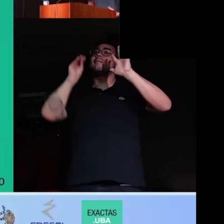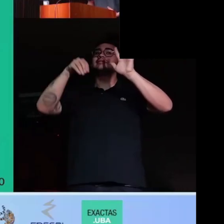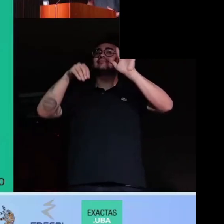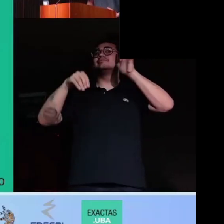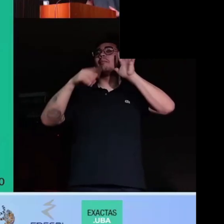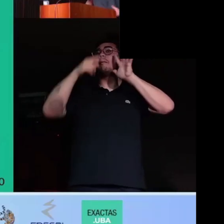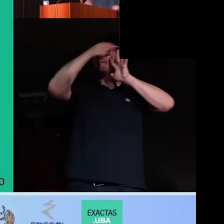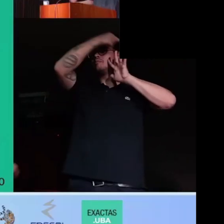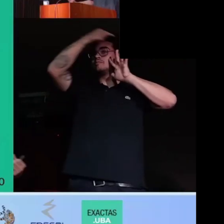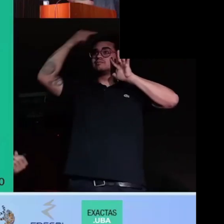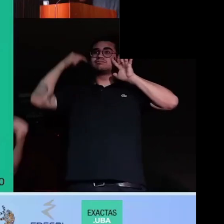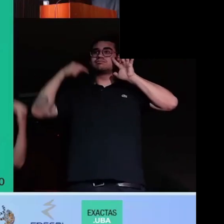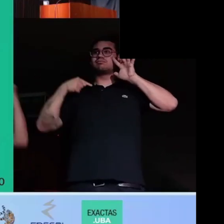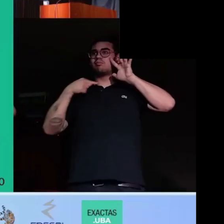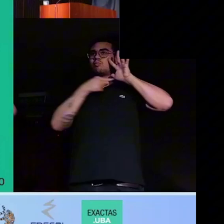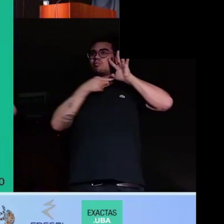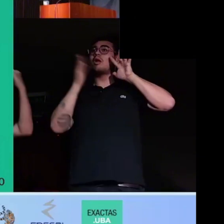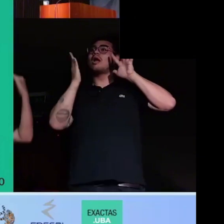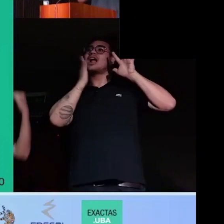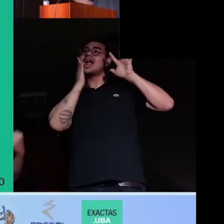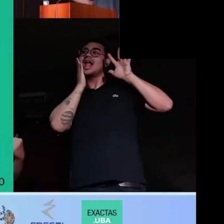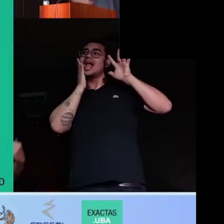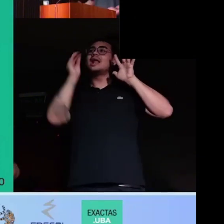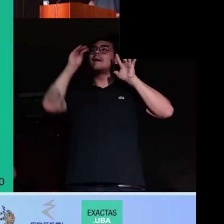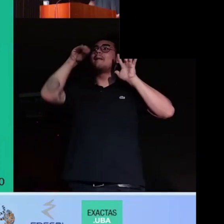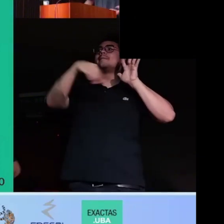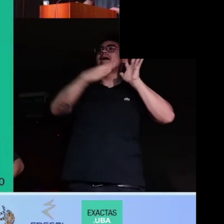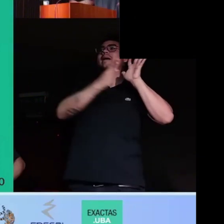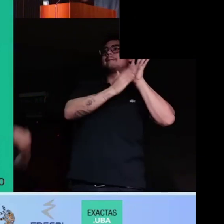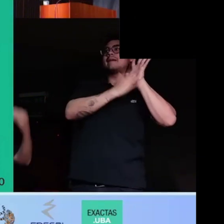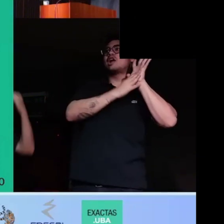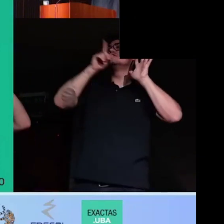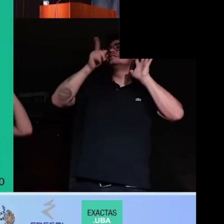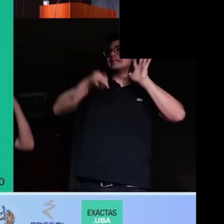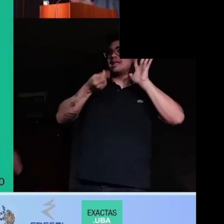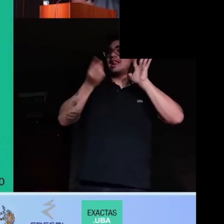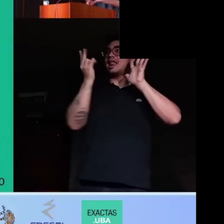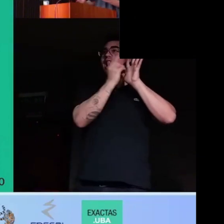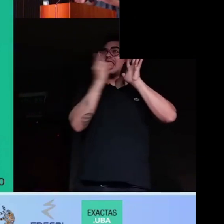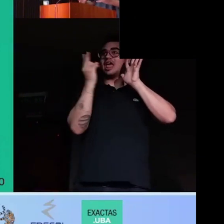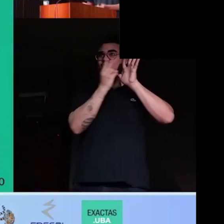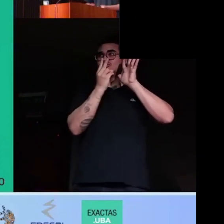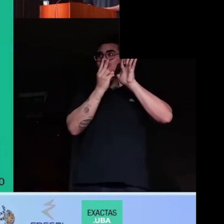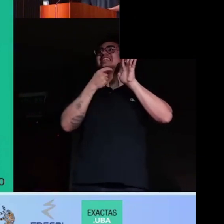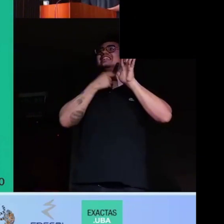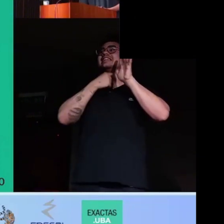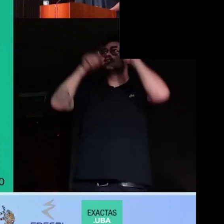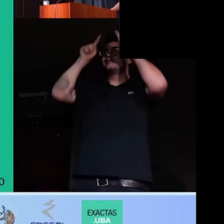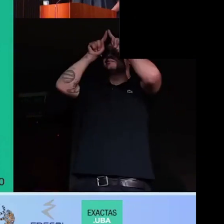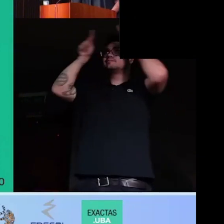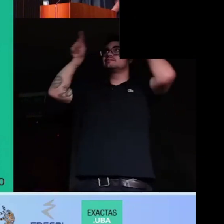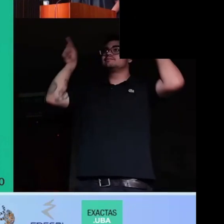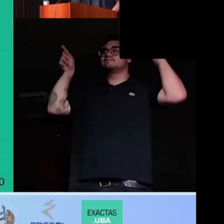y que entienda, digamos, las limitaciones de un cierto cuadro para hacer señas.